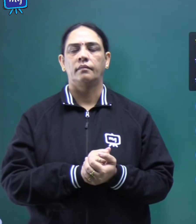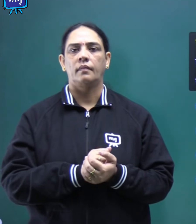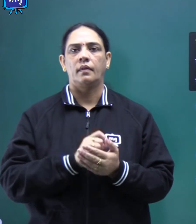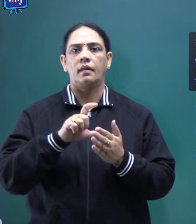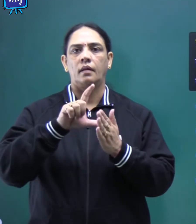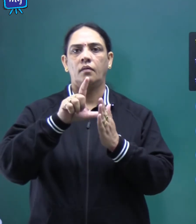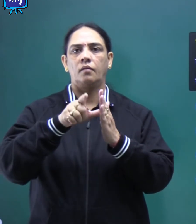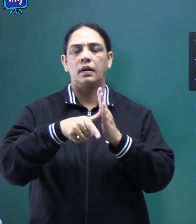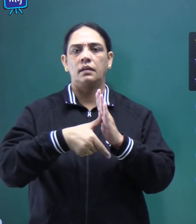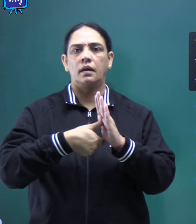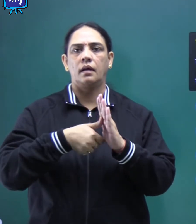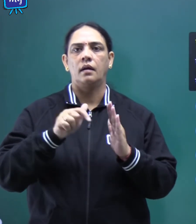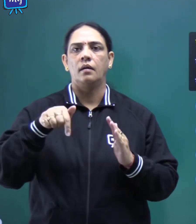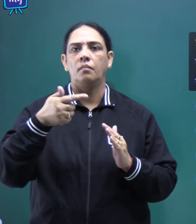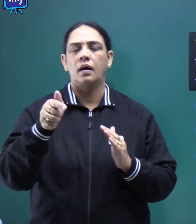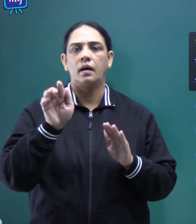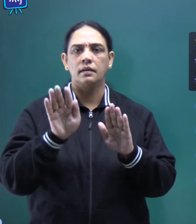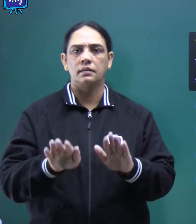वृत्त के बाहर स्थित